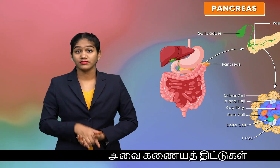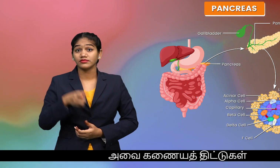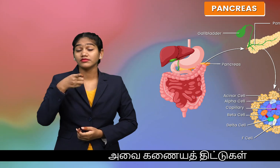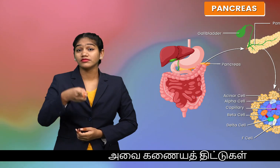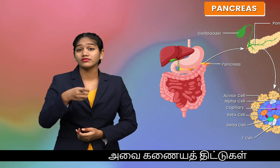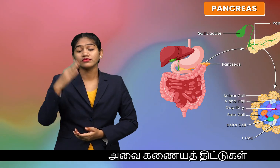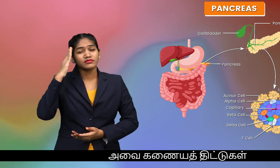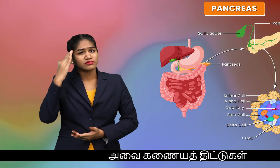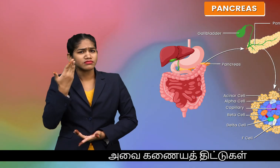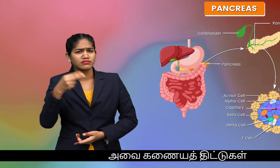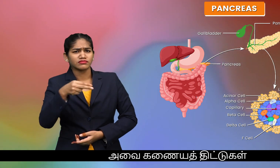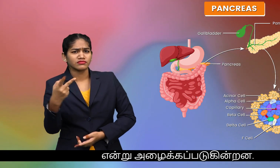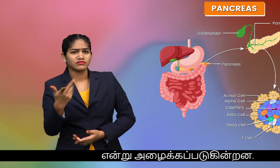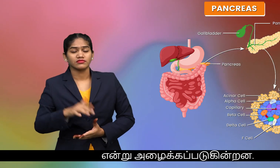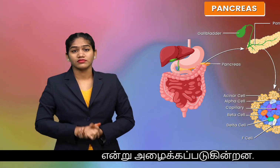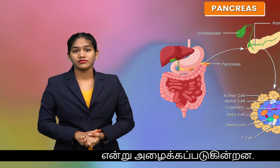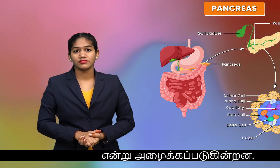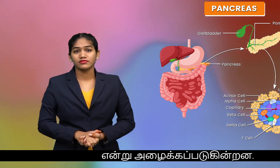அவை கணைய திட்டுக்கள் என்று அழைக்கப்படுகின்றன.